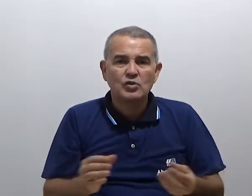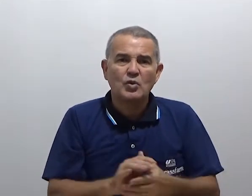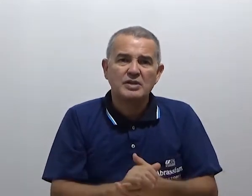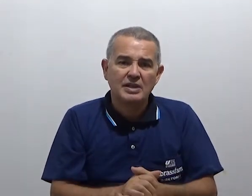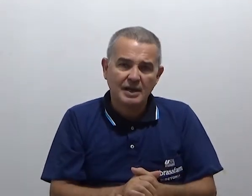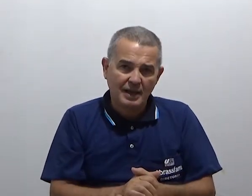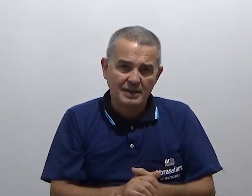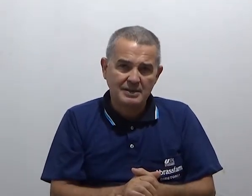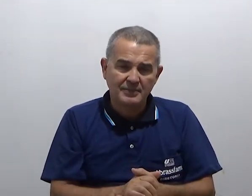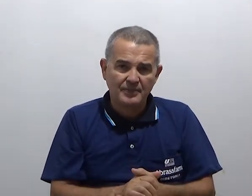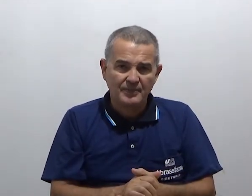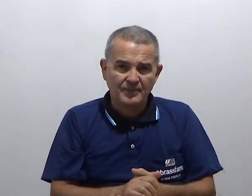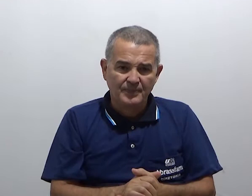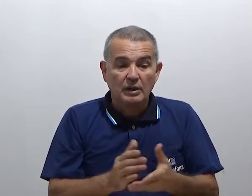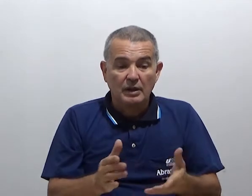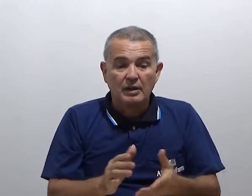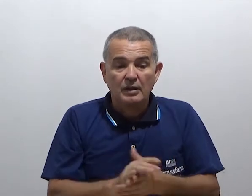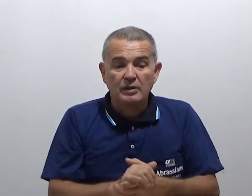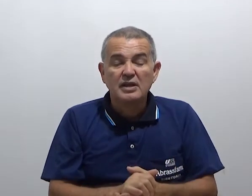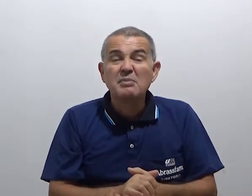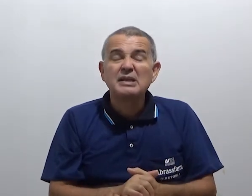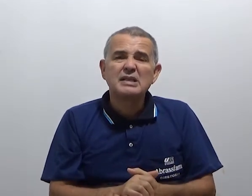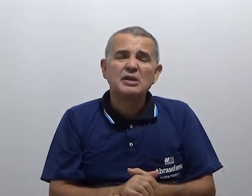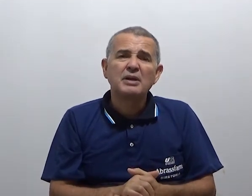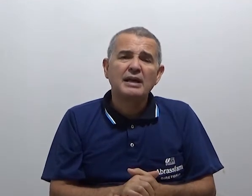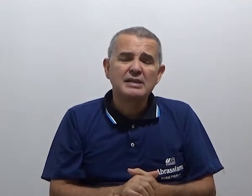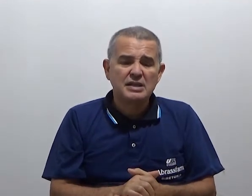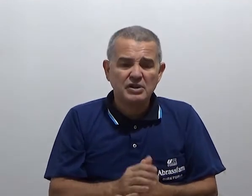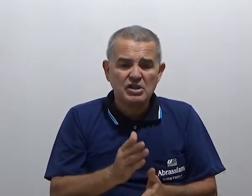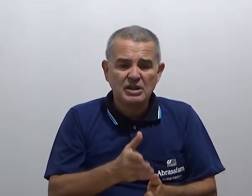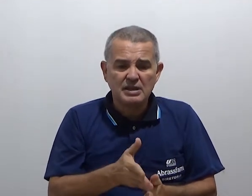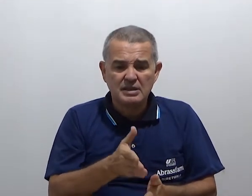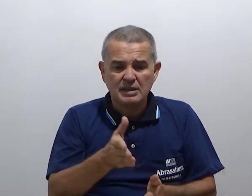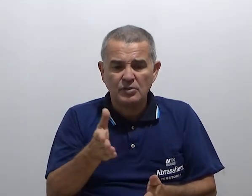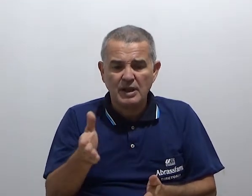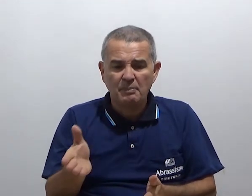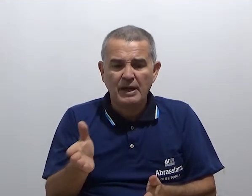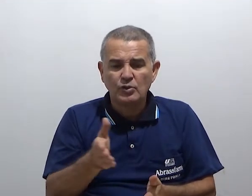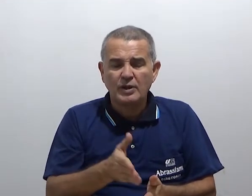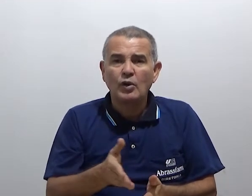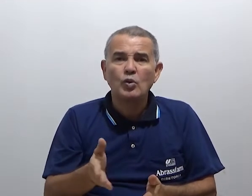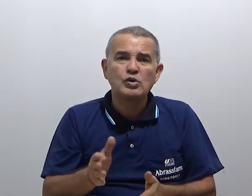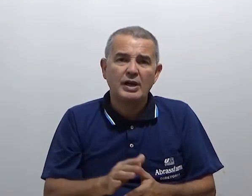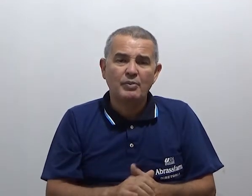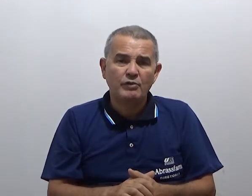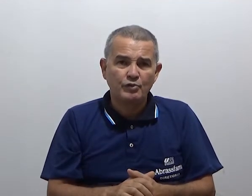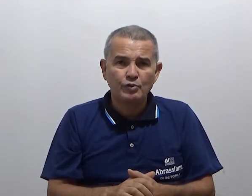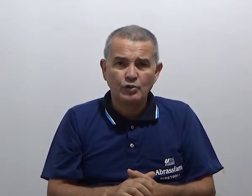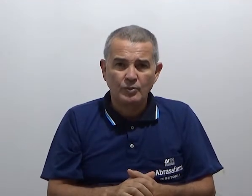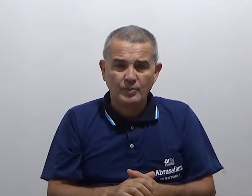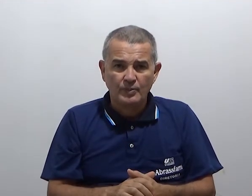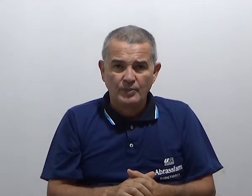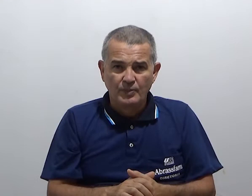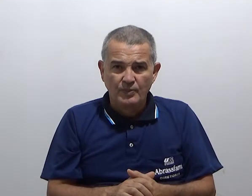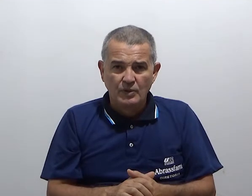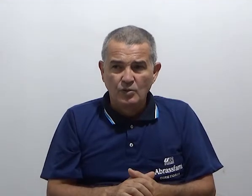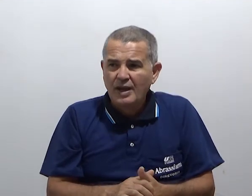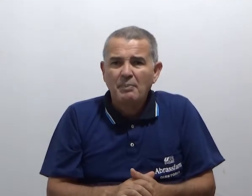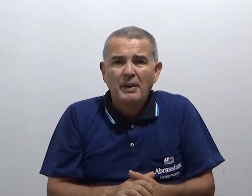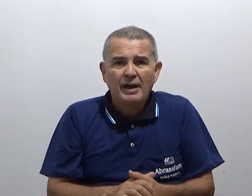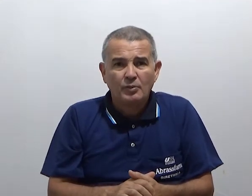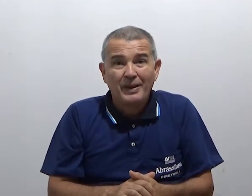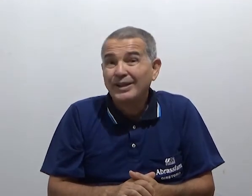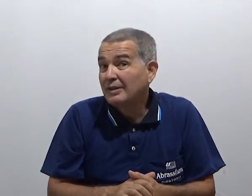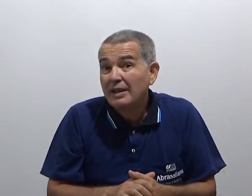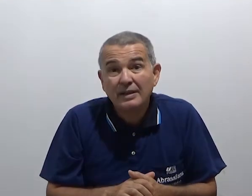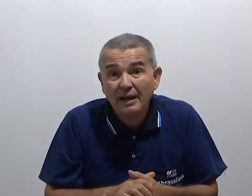participar das coisas da casa. Dimensão em relação à distância, do que é perto, do que é longe, do que é profundo. O que